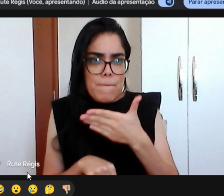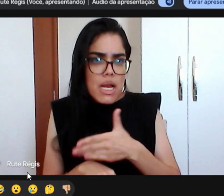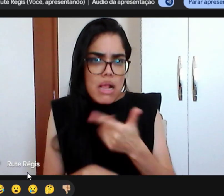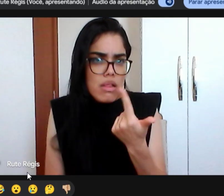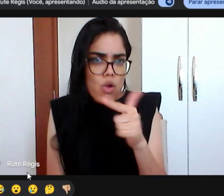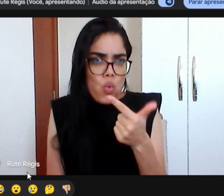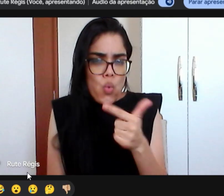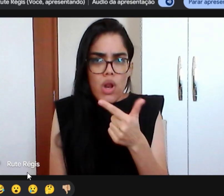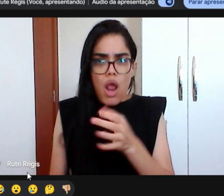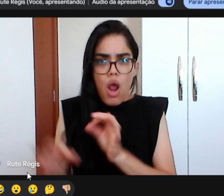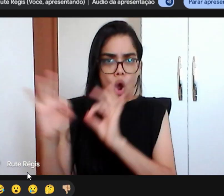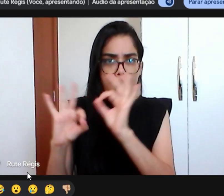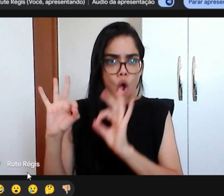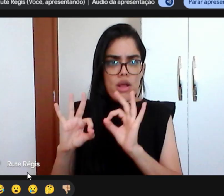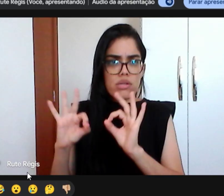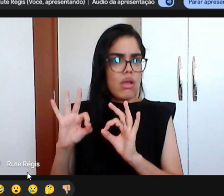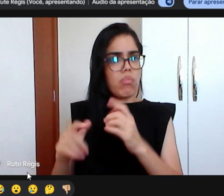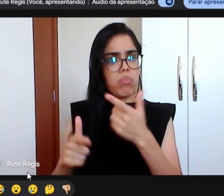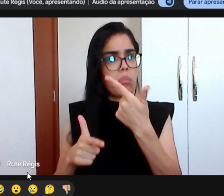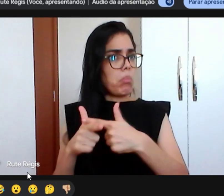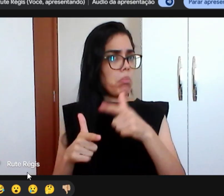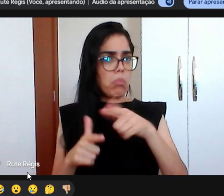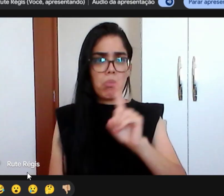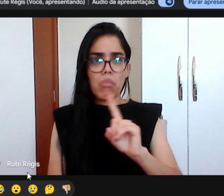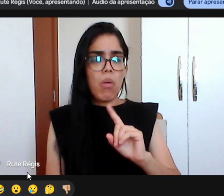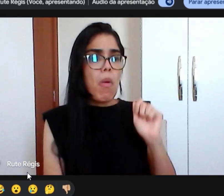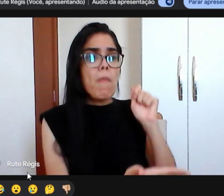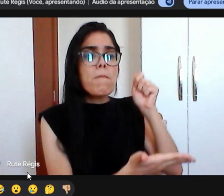tiverem prática, habilidade para organizar as referências na